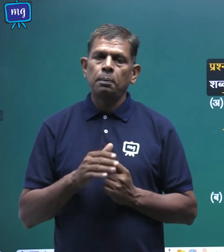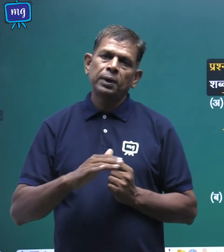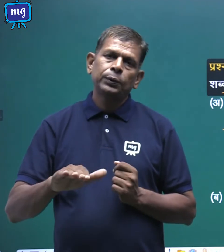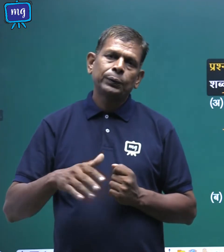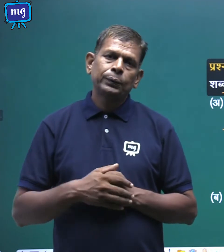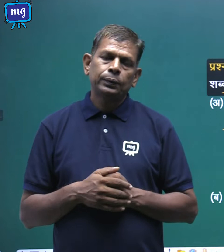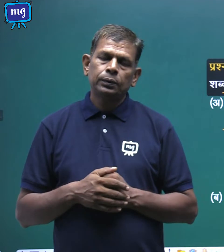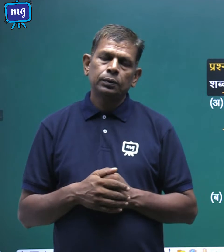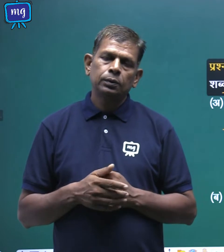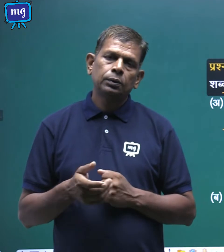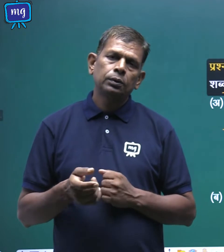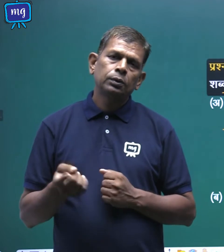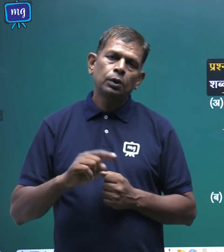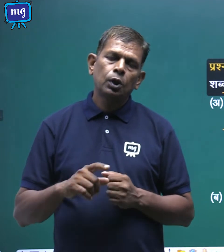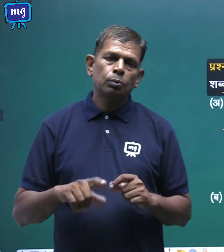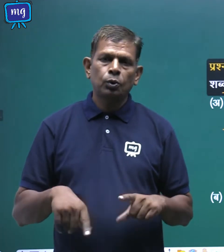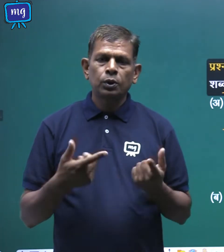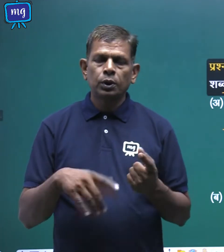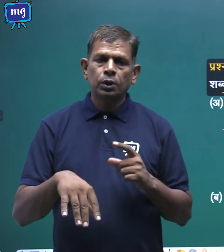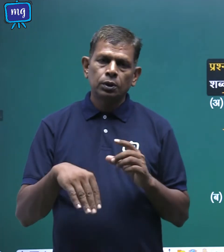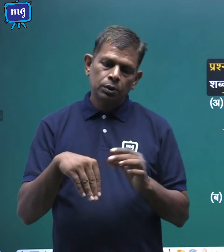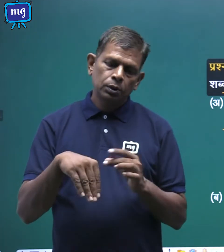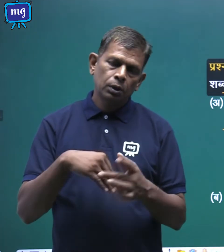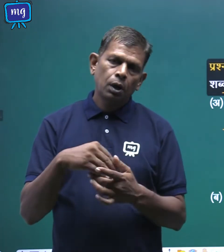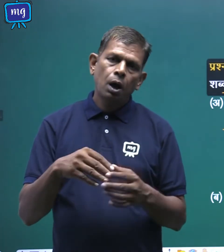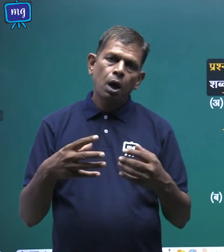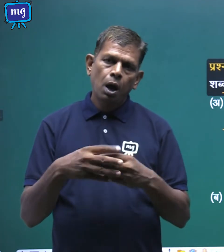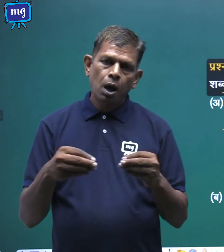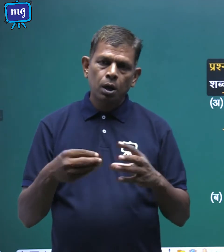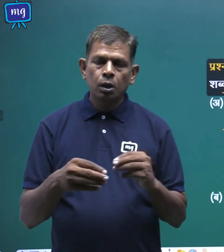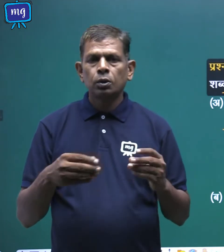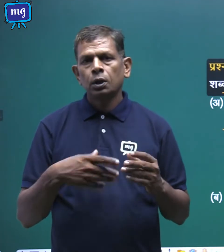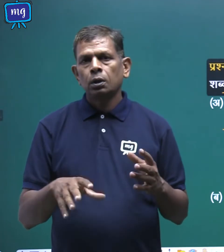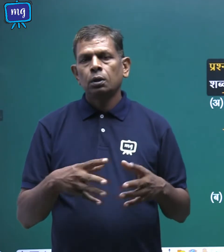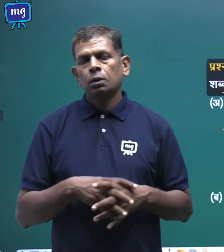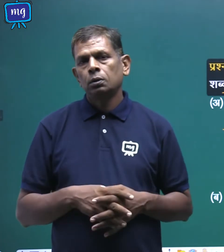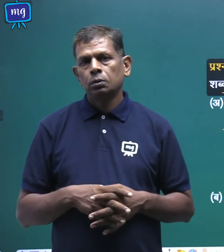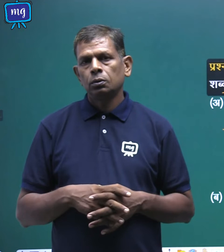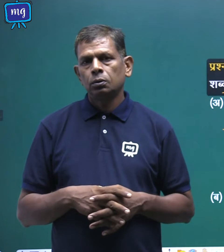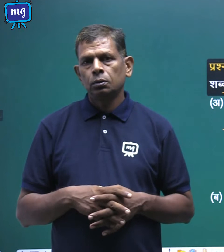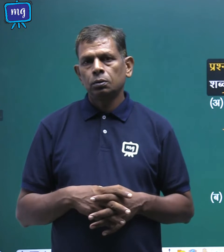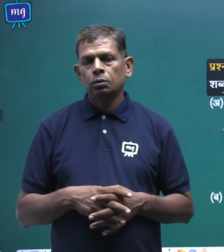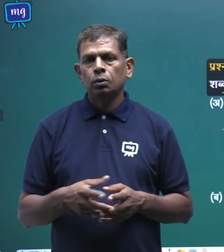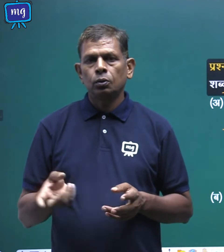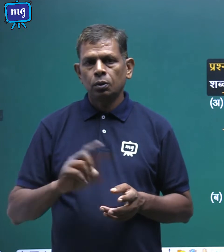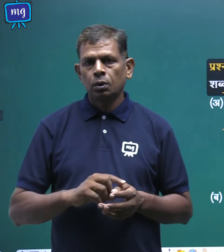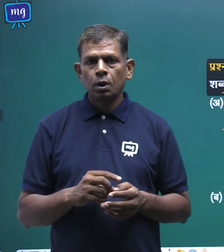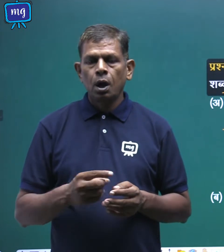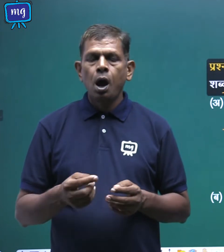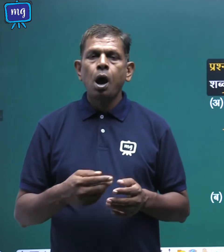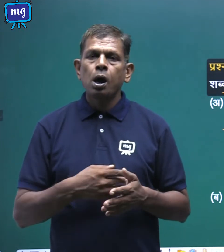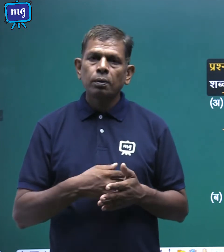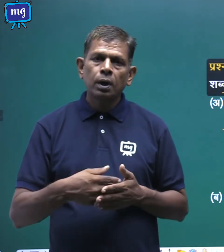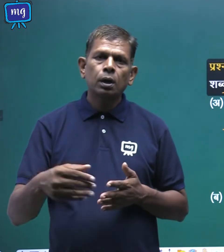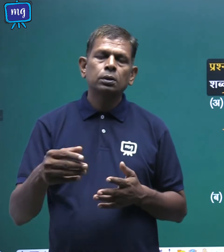बच्चों, जिस पौधे की जड़ रेशेदार होती है उनका